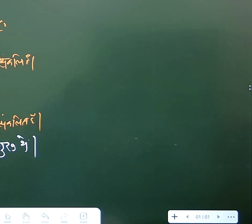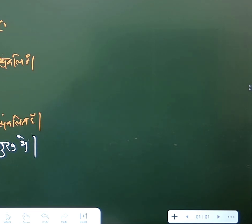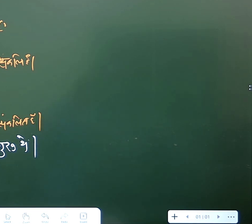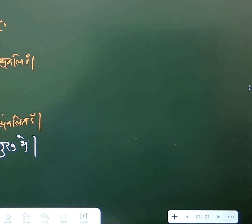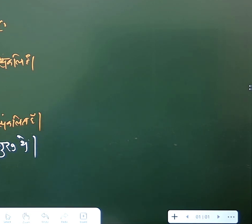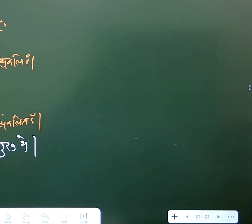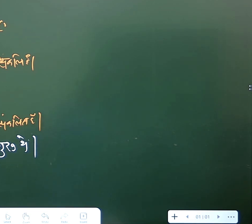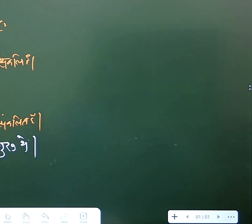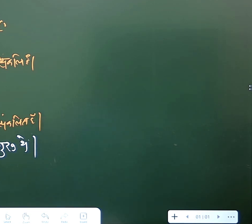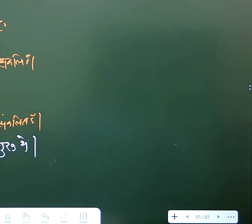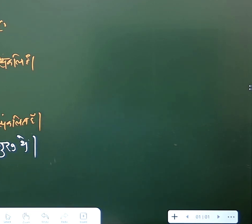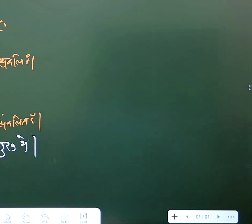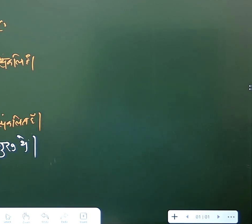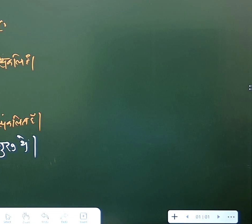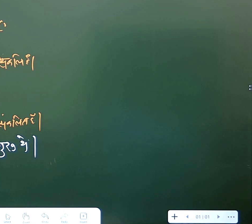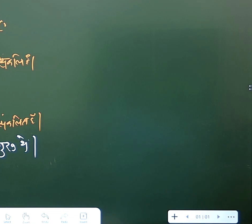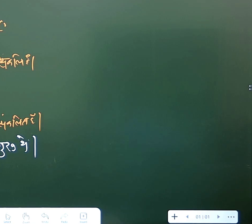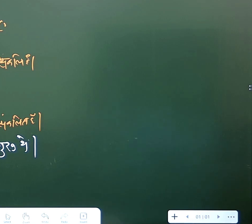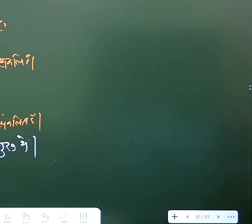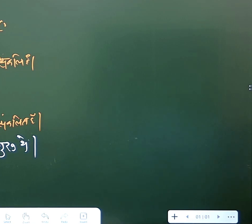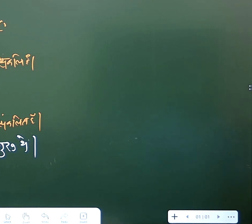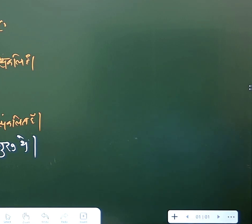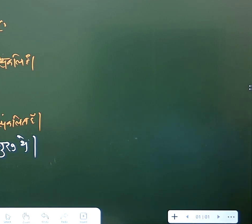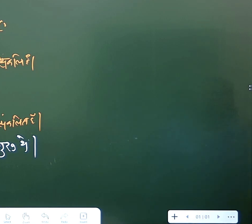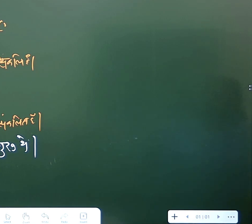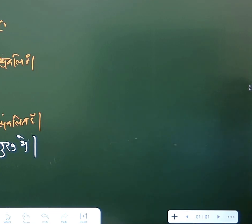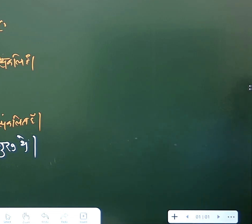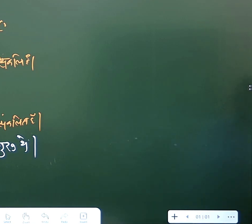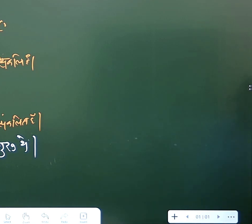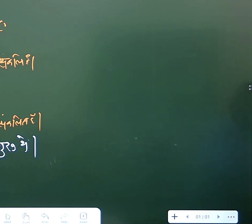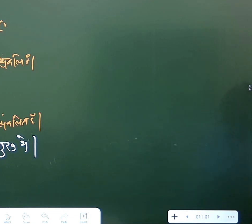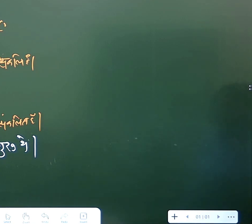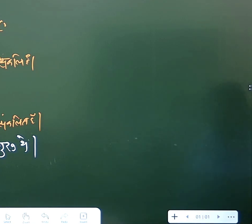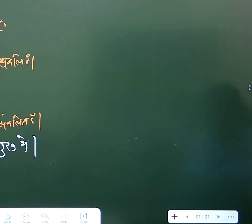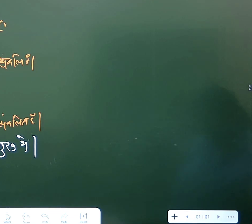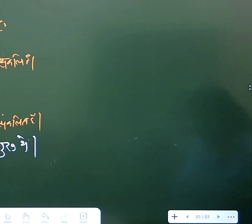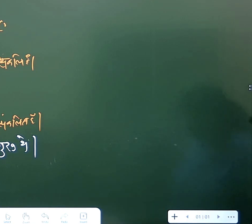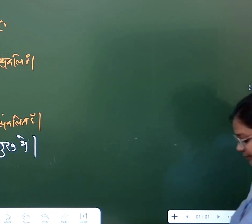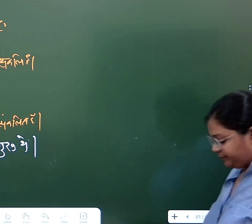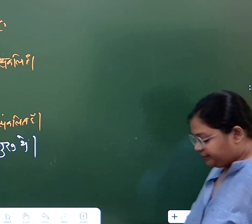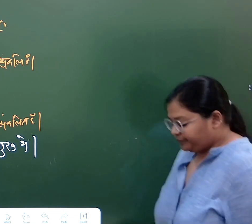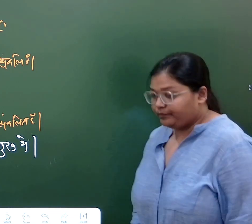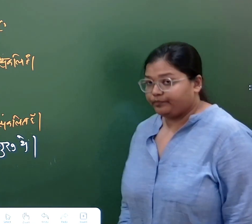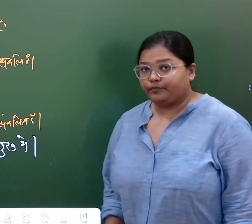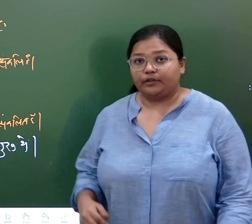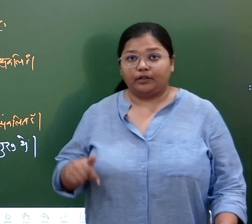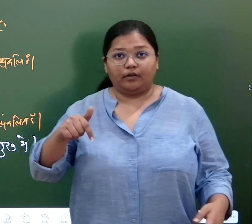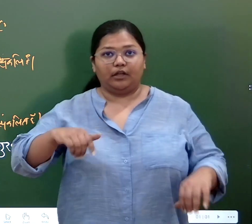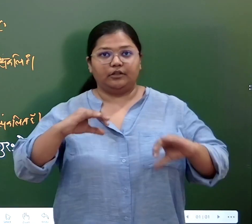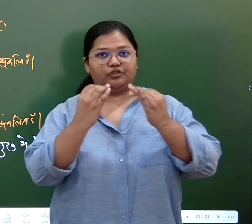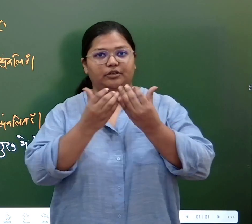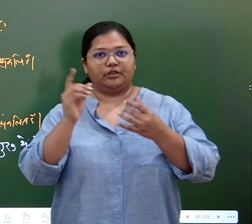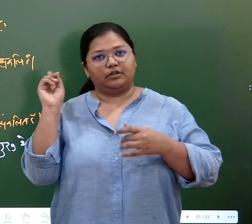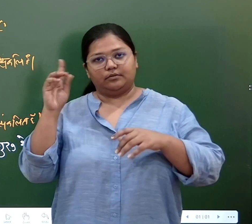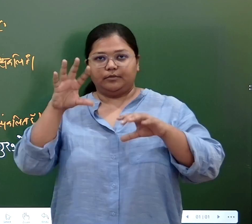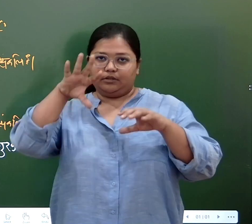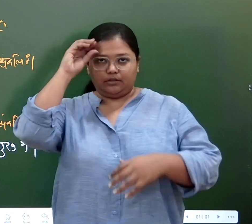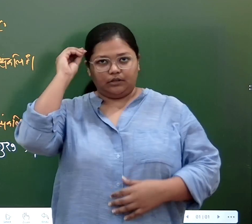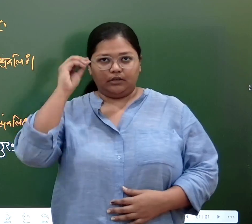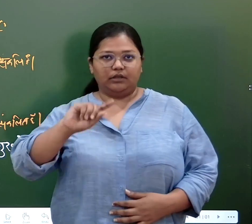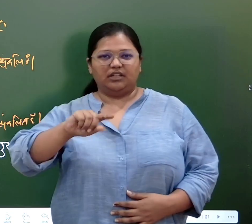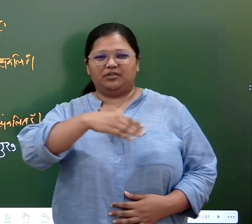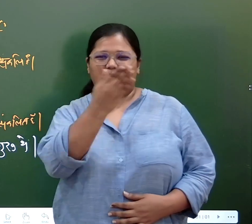है, बोर ना हो जाओ आप लोग। आज के लिए फिलहाल इतना ही करते हैं, जो है वो नेक्स्ट क्लास में आगे का पढ़ेंगे। ठीक है,